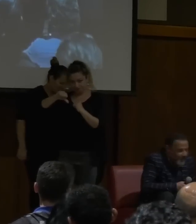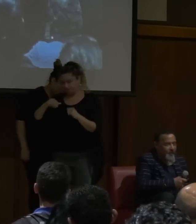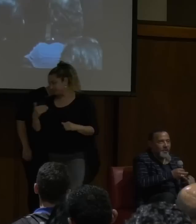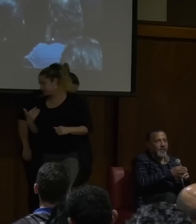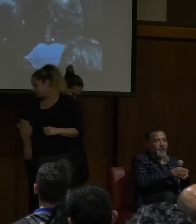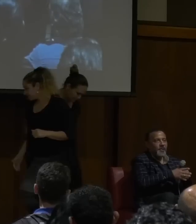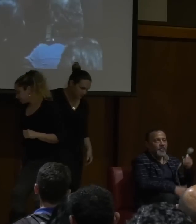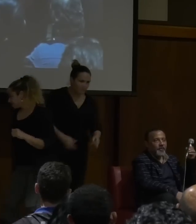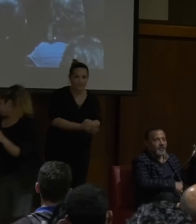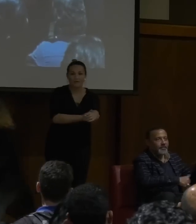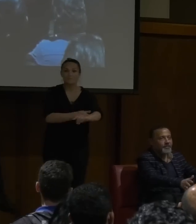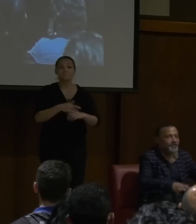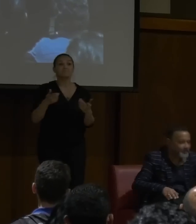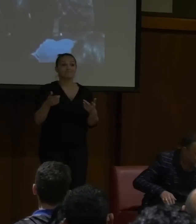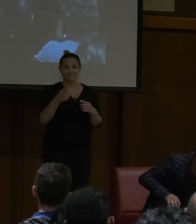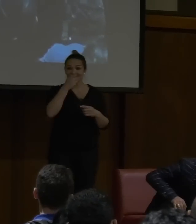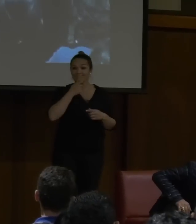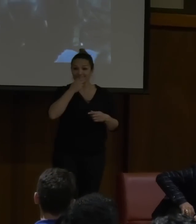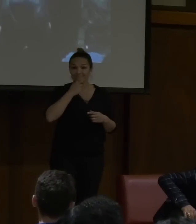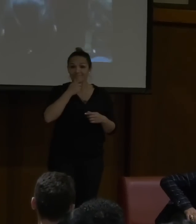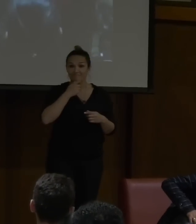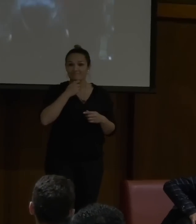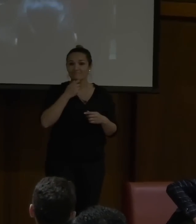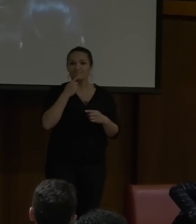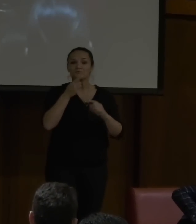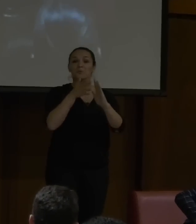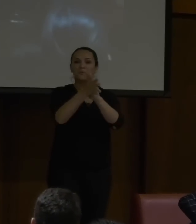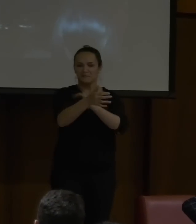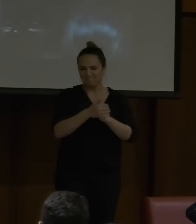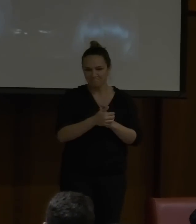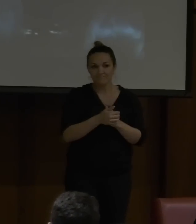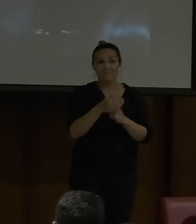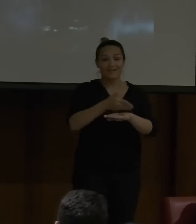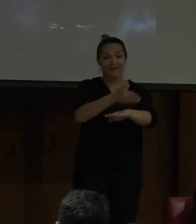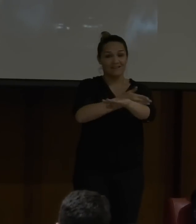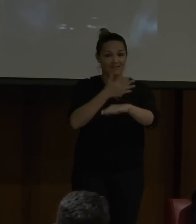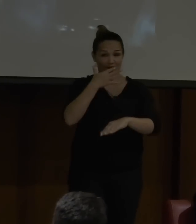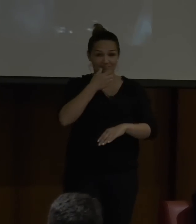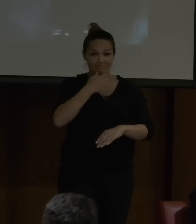que cuando fue a visitar una vez a Matilde,